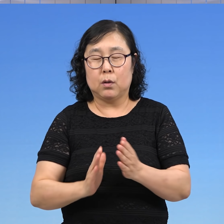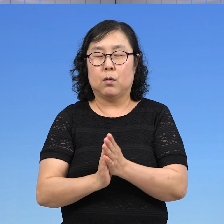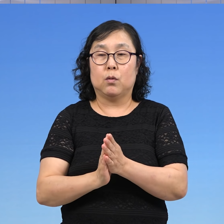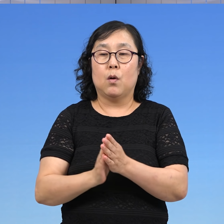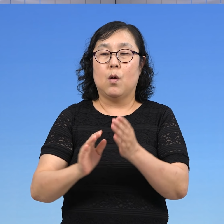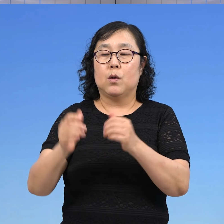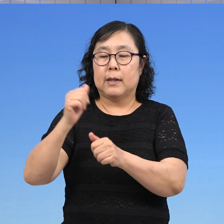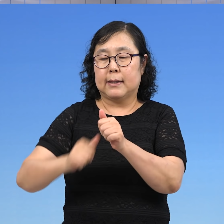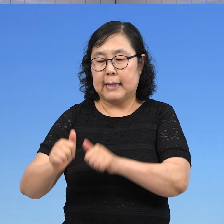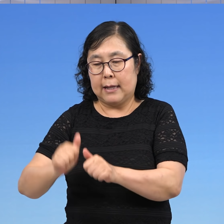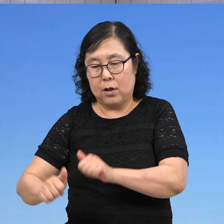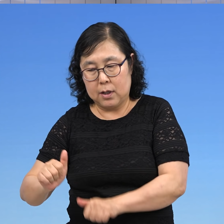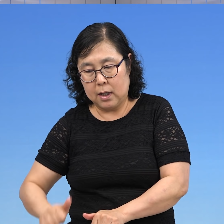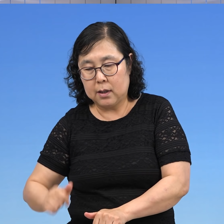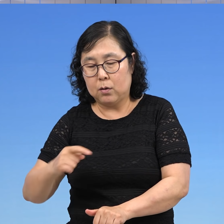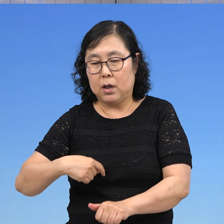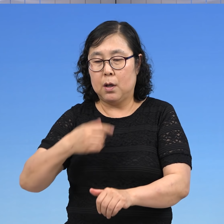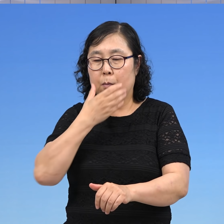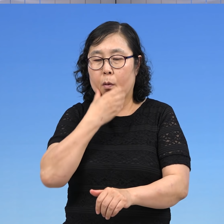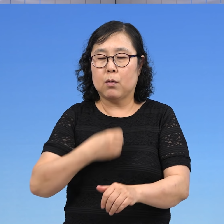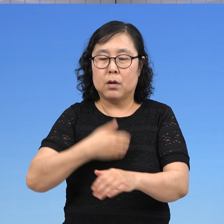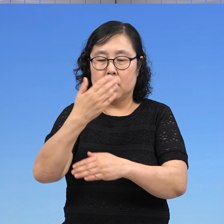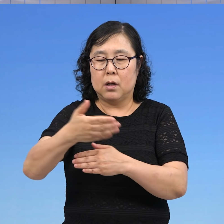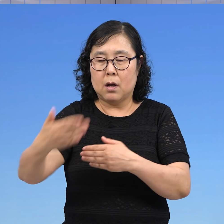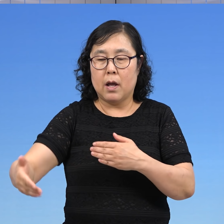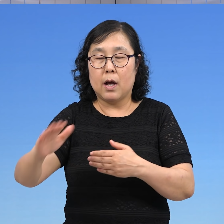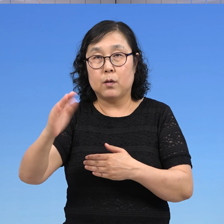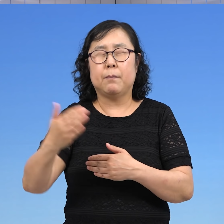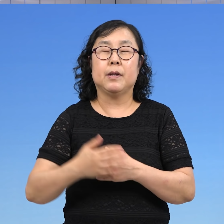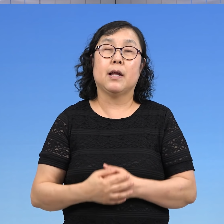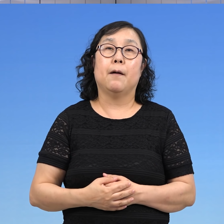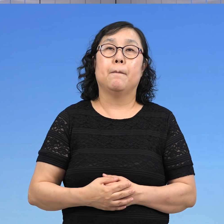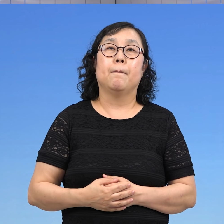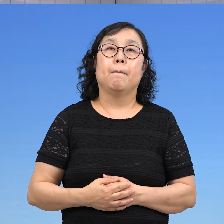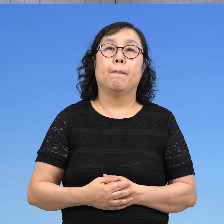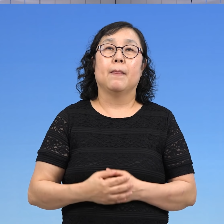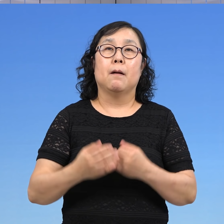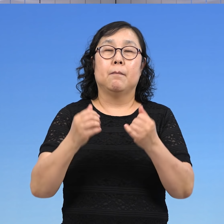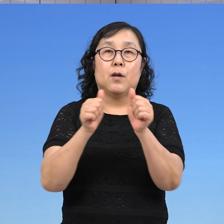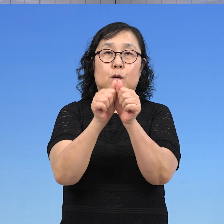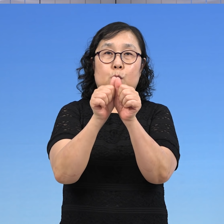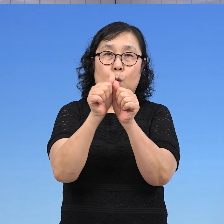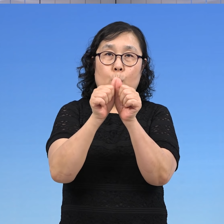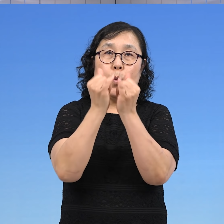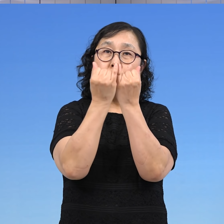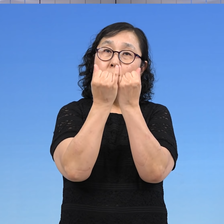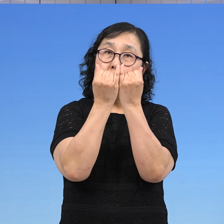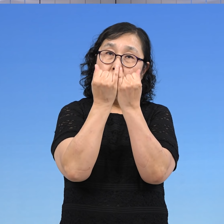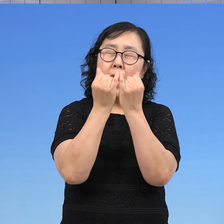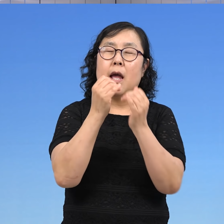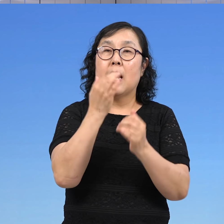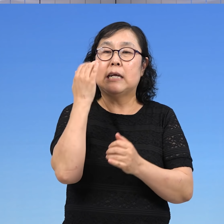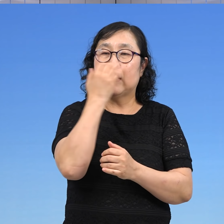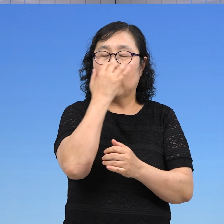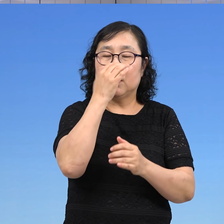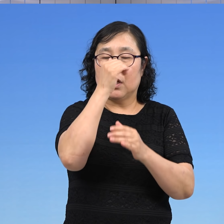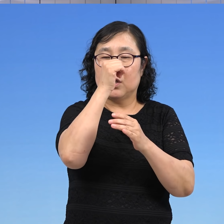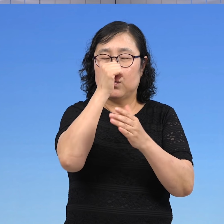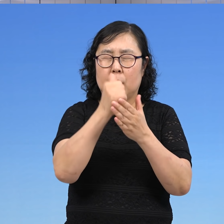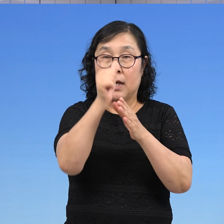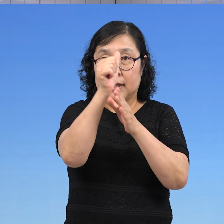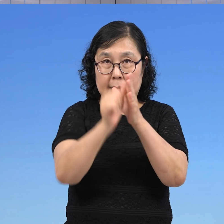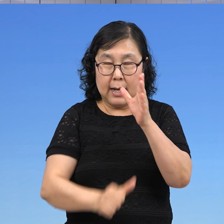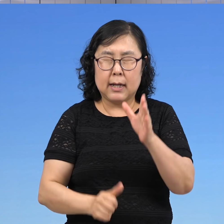작년 초에 하나님이 체 마음에 큰 부담을 주셨어요 뭐 그때 동성애라는 또 성적인 타락 이라는 이